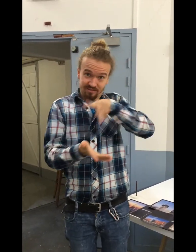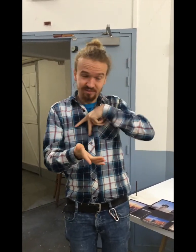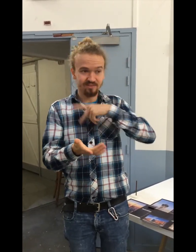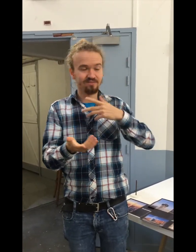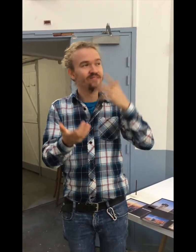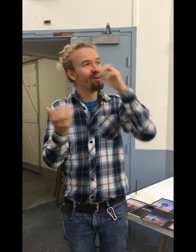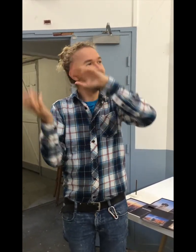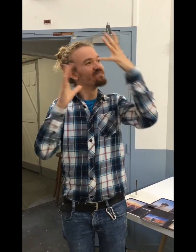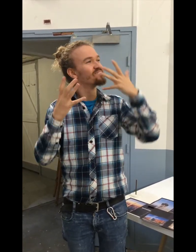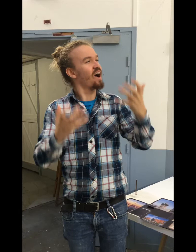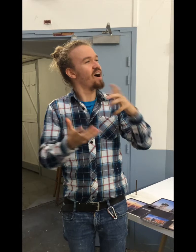ces réflexions-là,